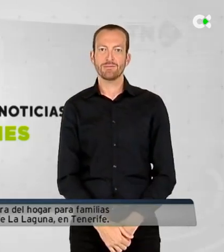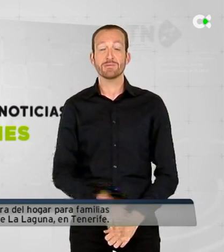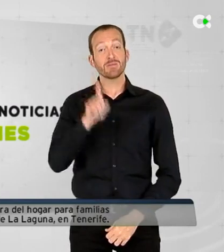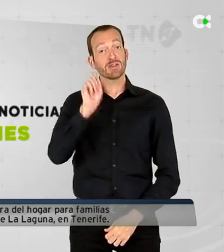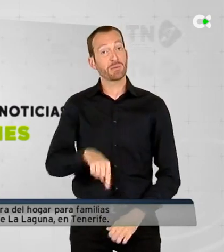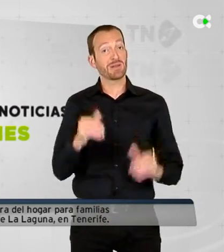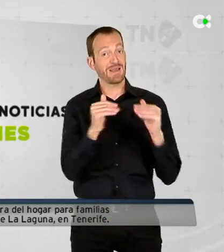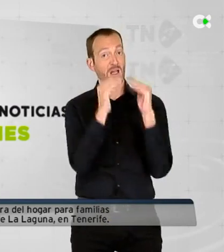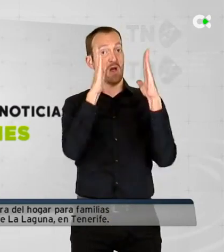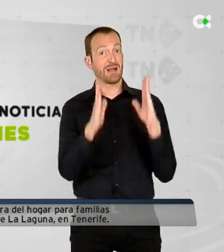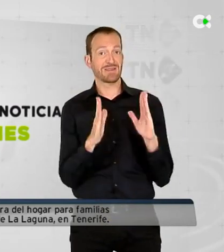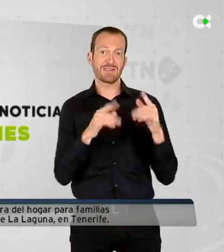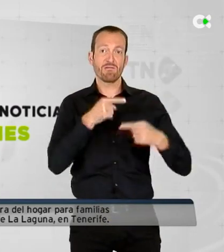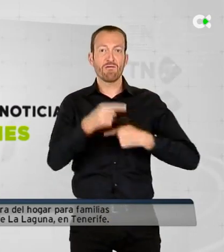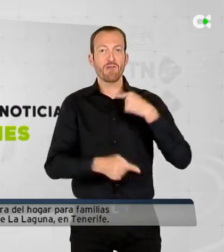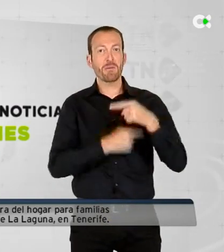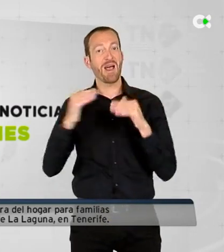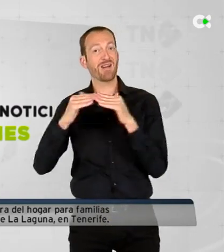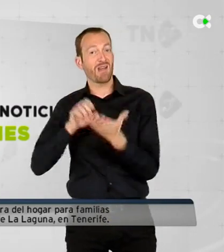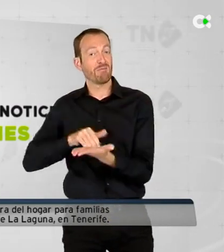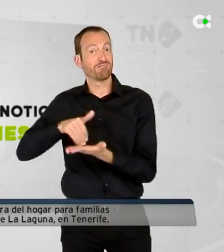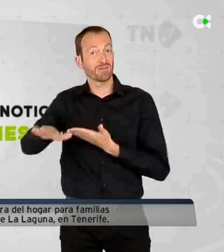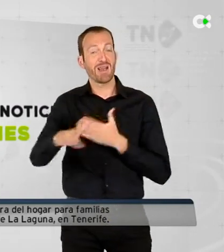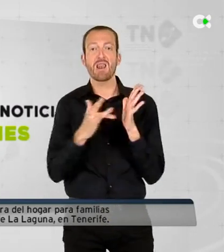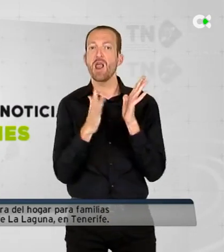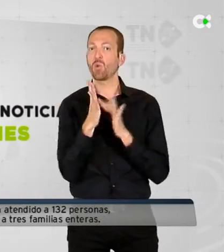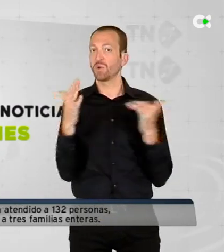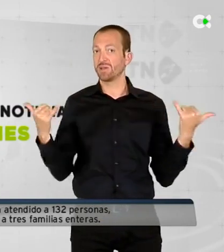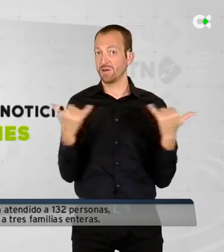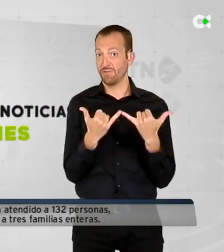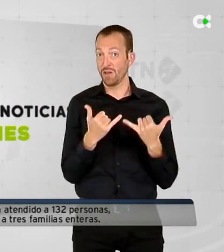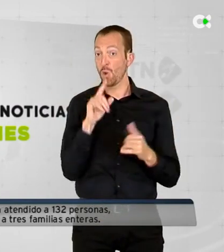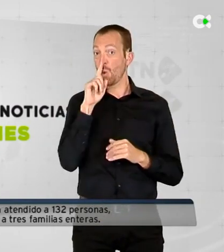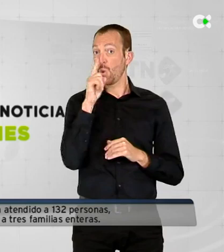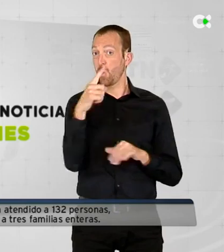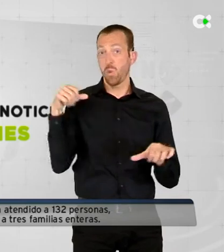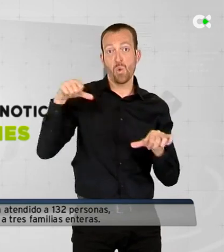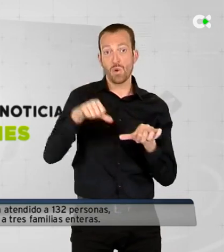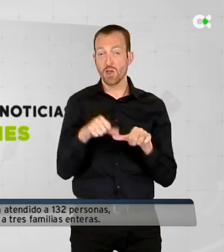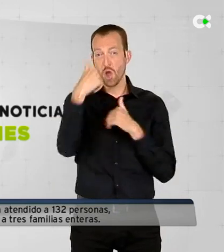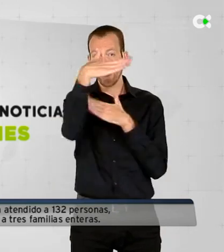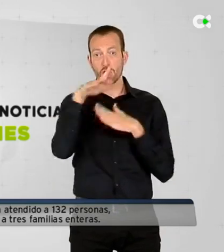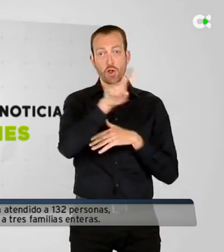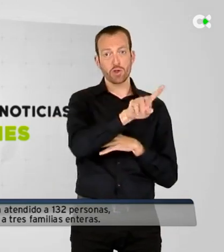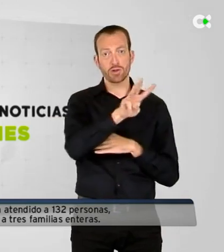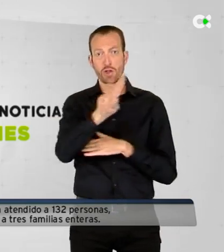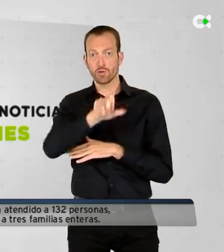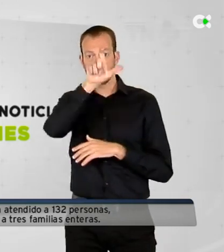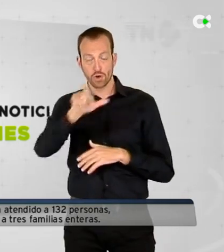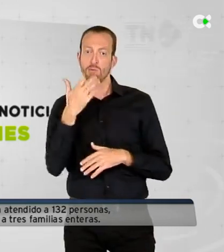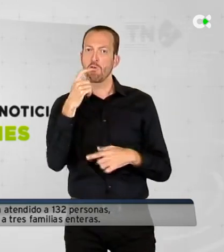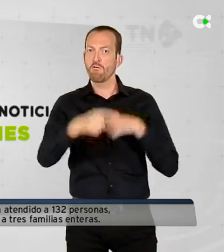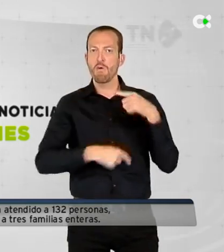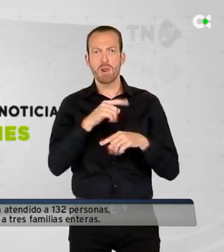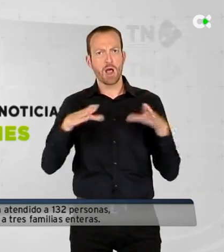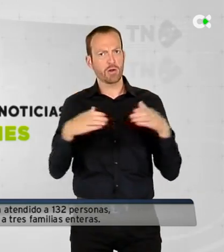Y hablamos ahora del hogar para familias desalojadas de La Laguna, en Tenerife. En un año han atendido a 132 personas, entre ellas a tres familias